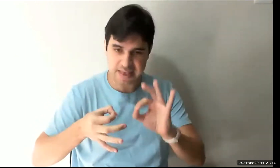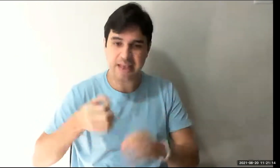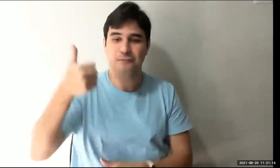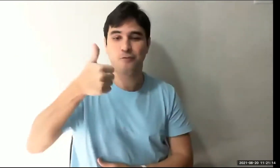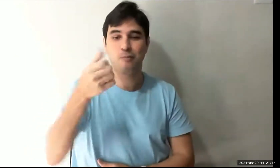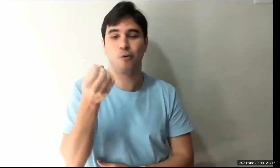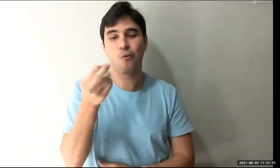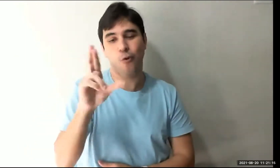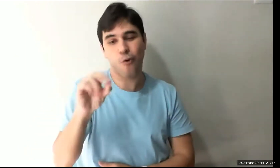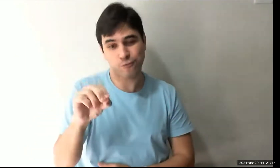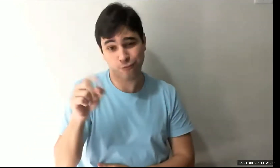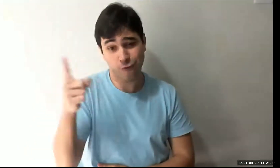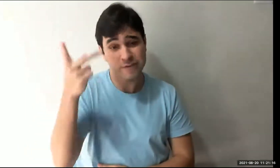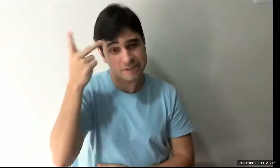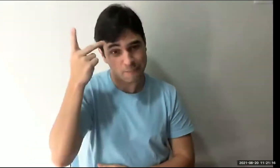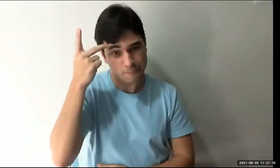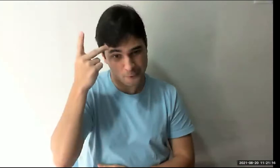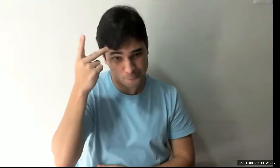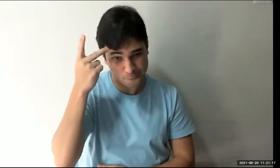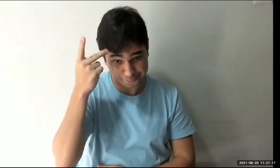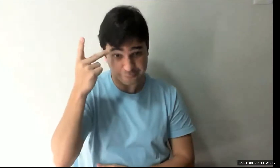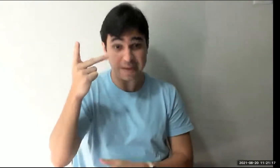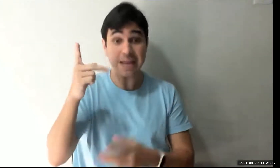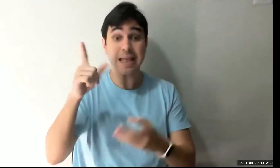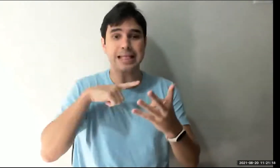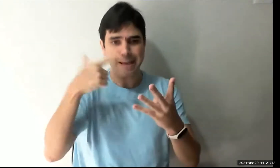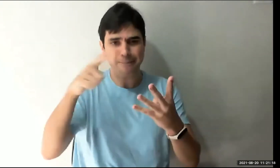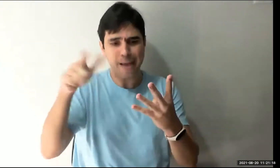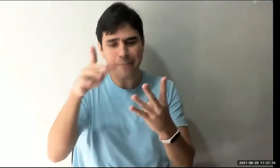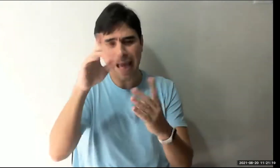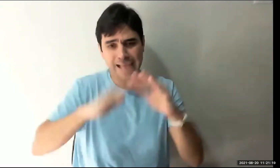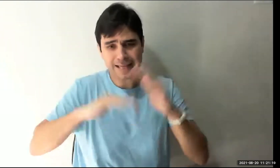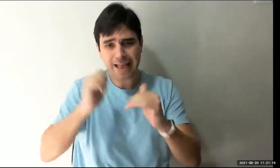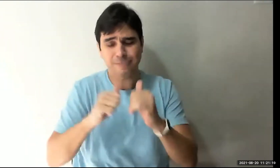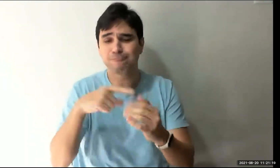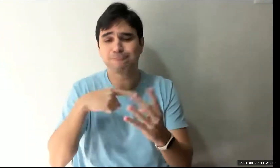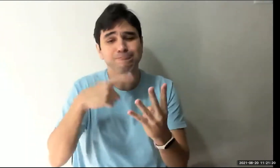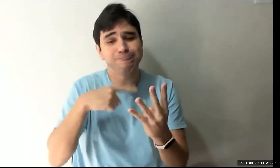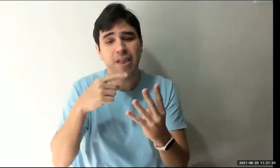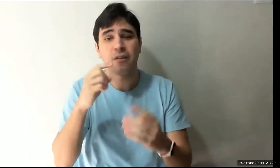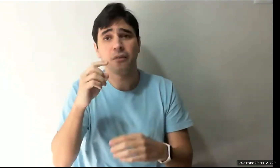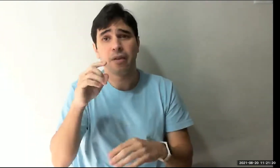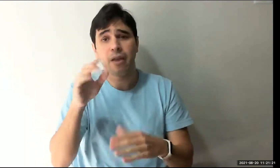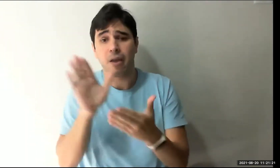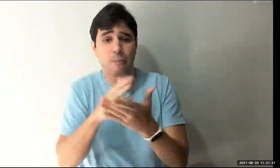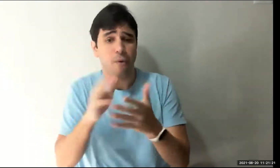Então, os vencedores das Olimpíadas, alguns atletas que estão em São